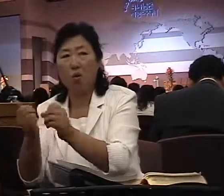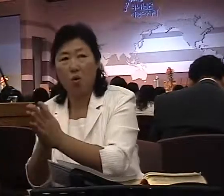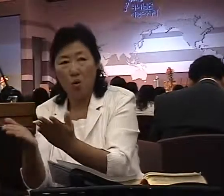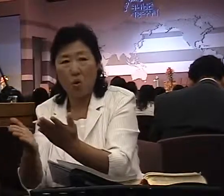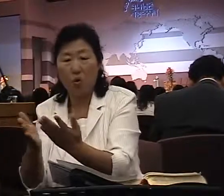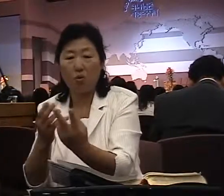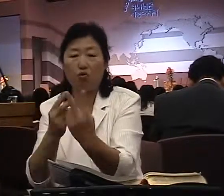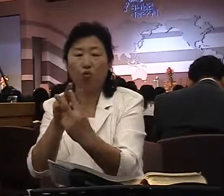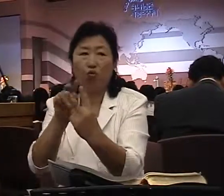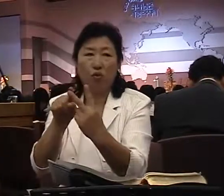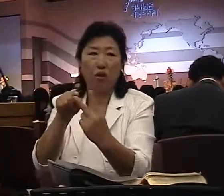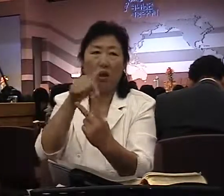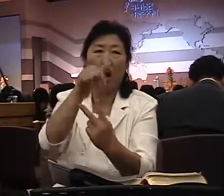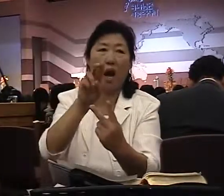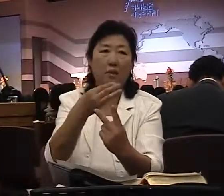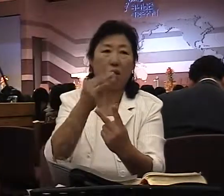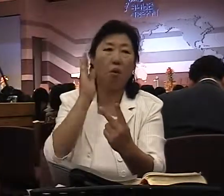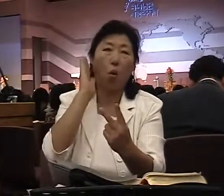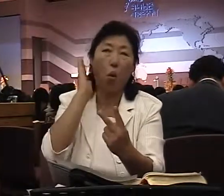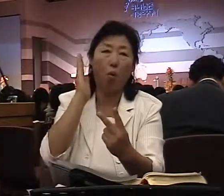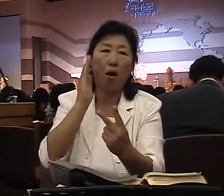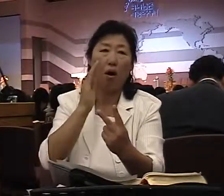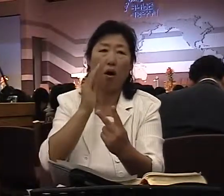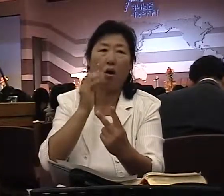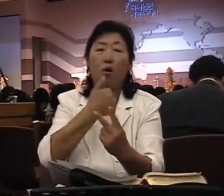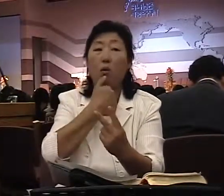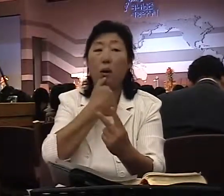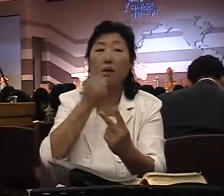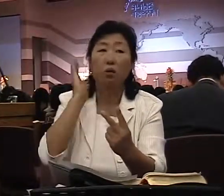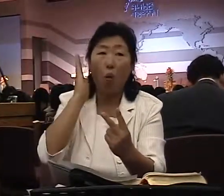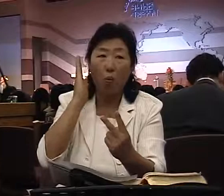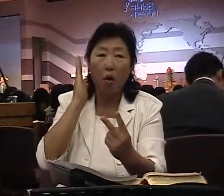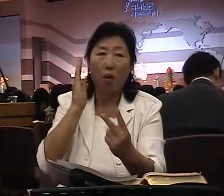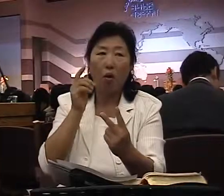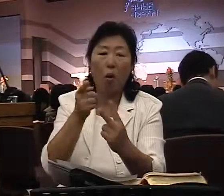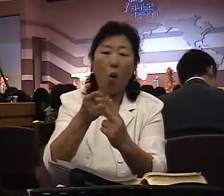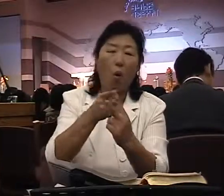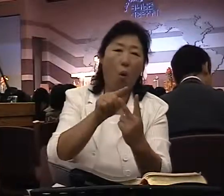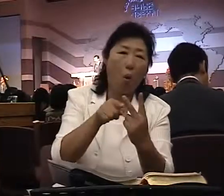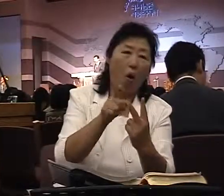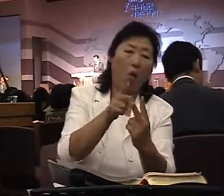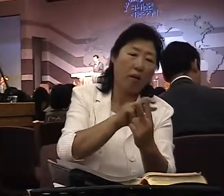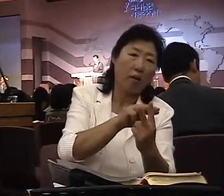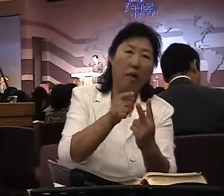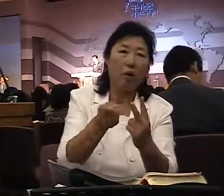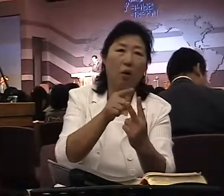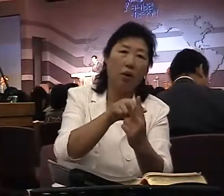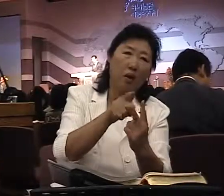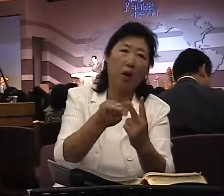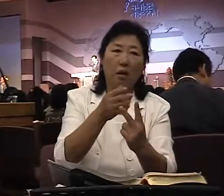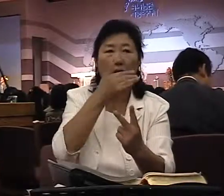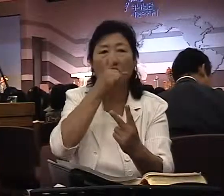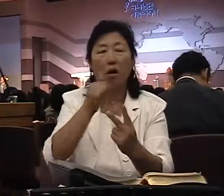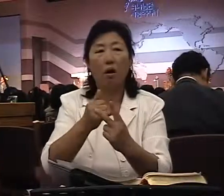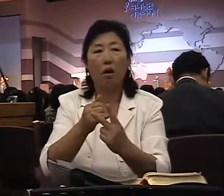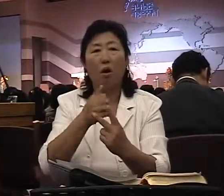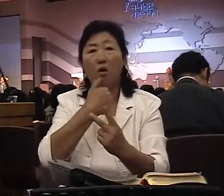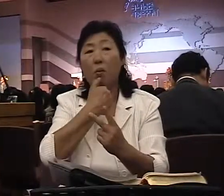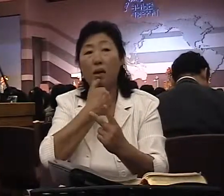갈라디아서를 공부하면서 항상 로마서를 공부하면서 갈라디아서 왔다 갔다 하는 게 굉장히 좋은데요. 이 로마서 8장 5절과 6절에